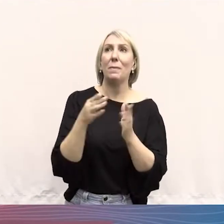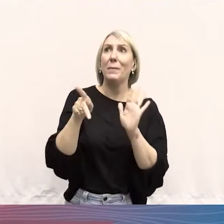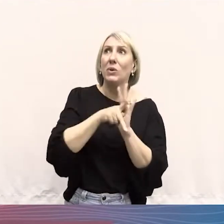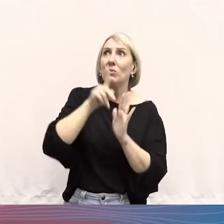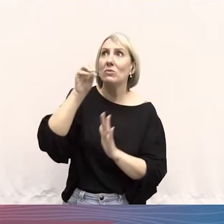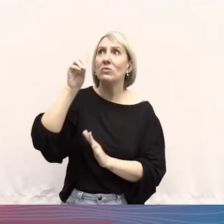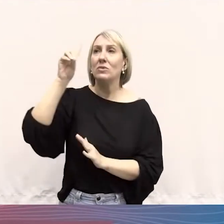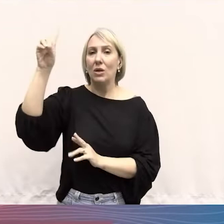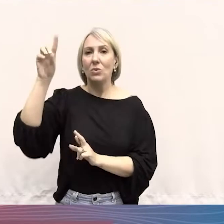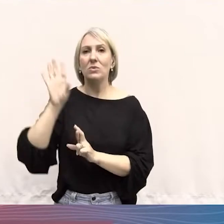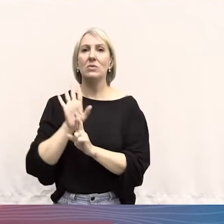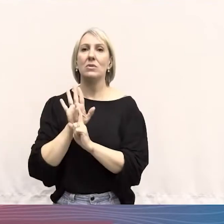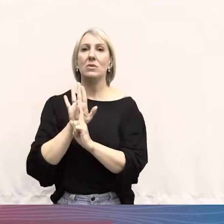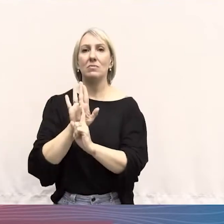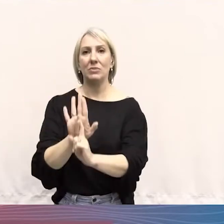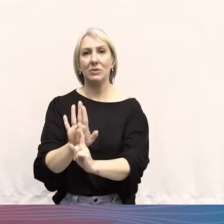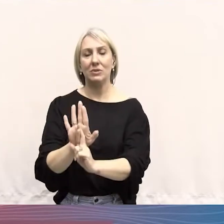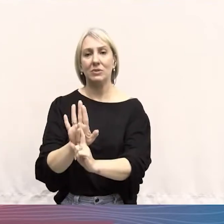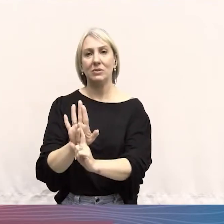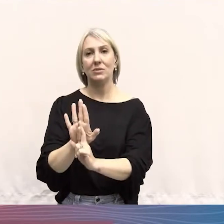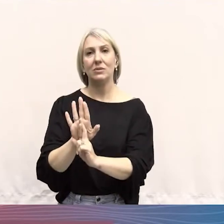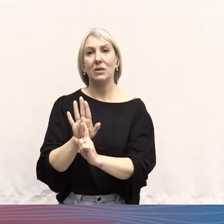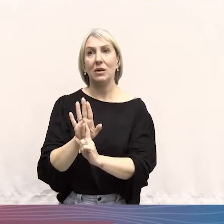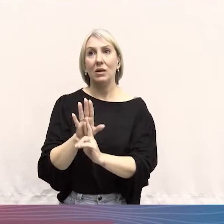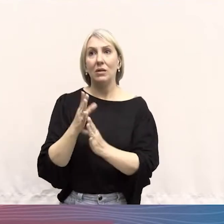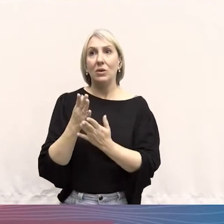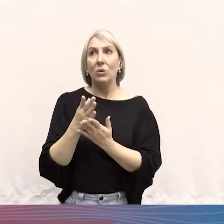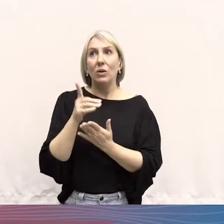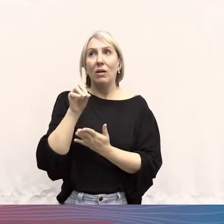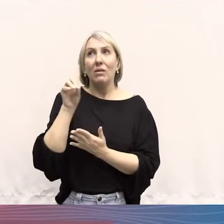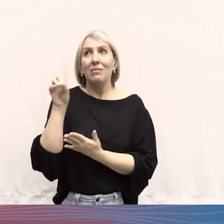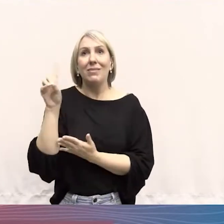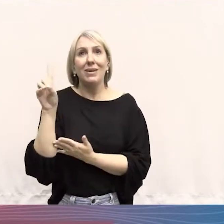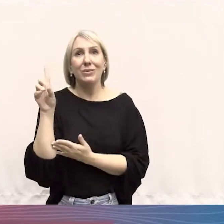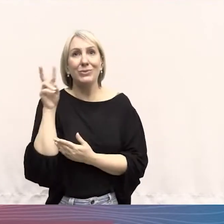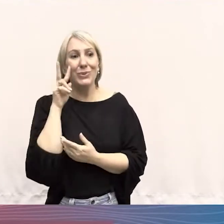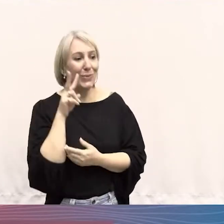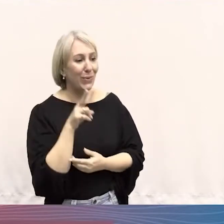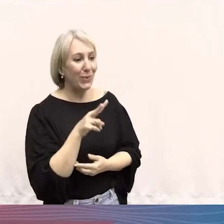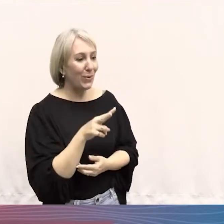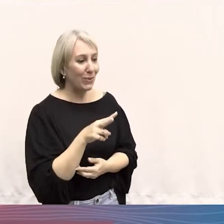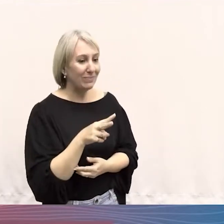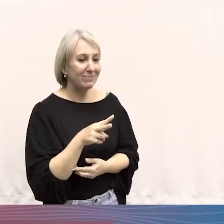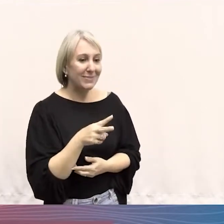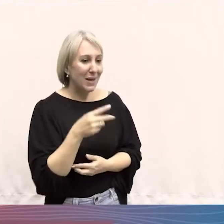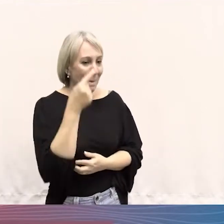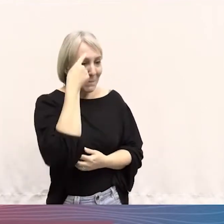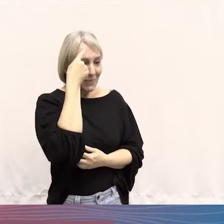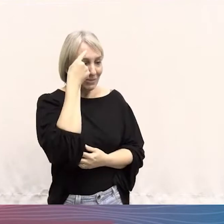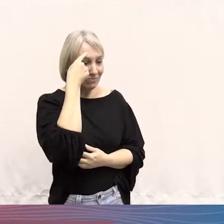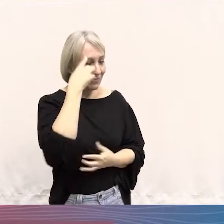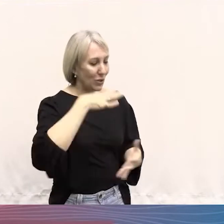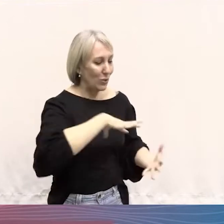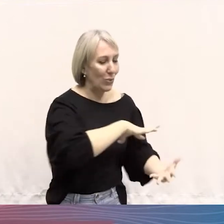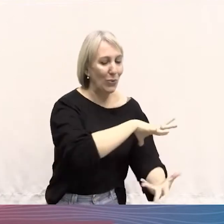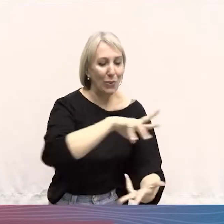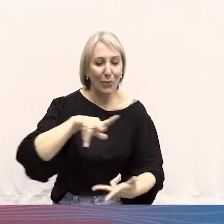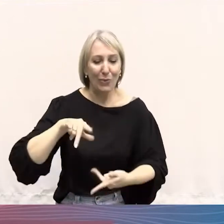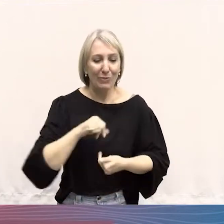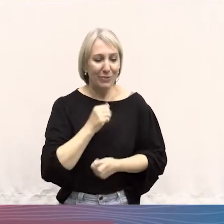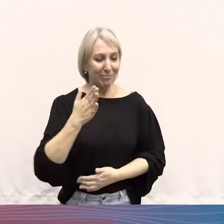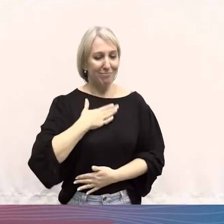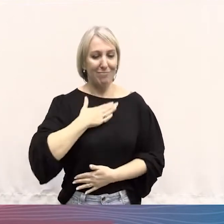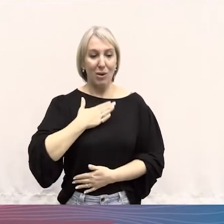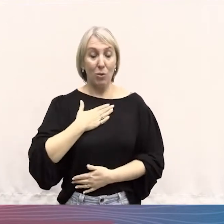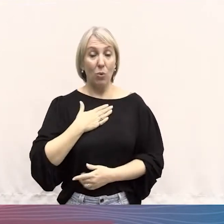terra. Por isso que quando o Senhor viu isso, o Senhor disse: toda a terra é minha, porque eu tenho um